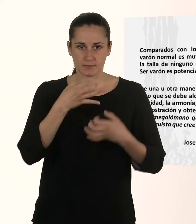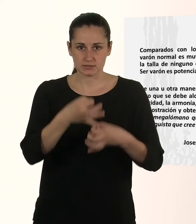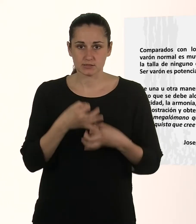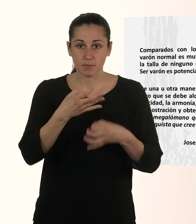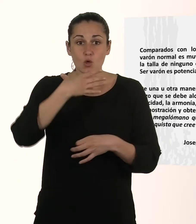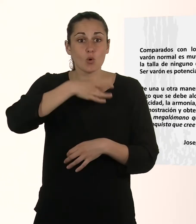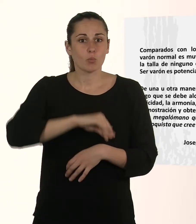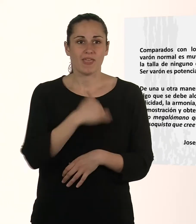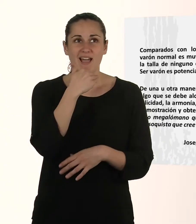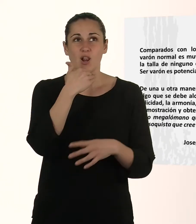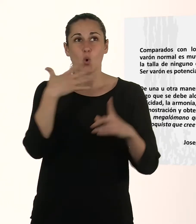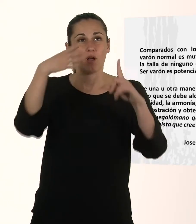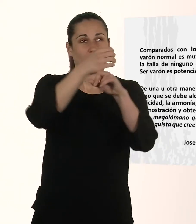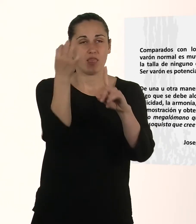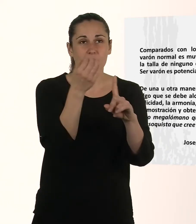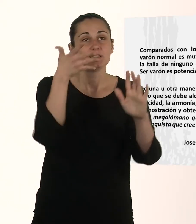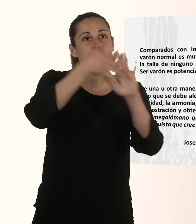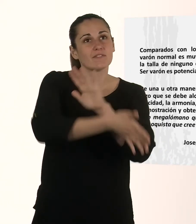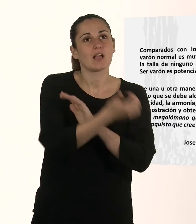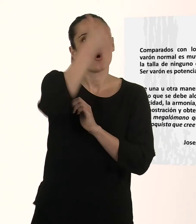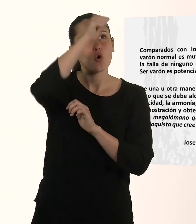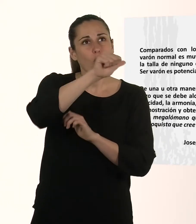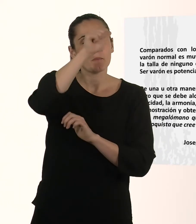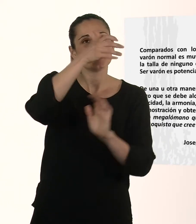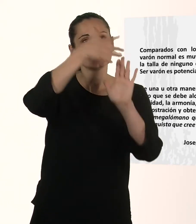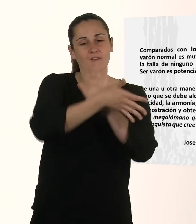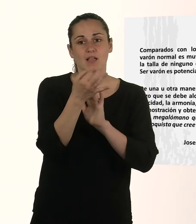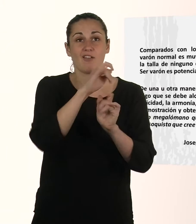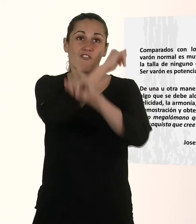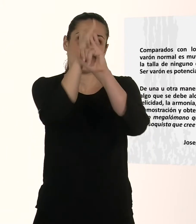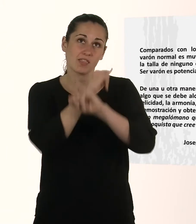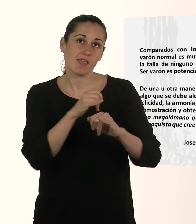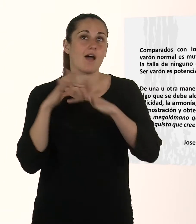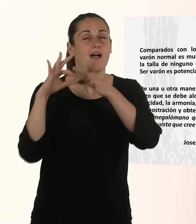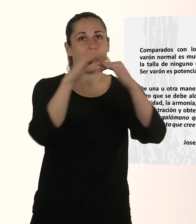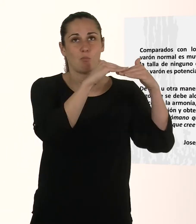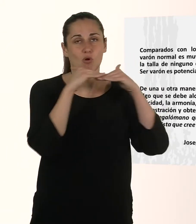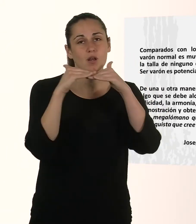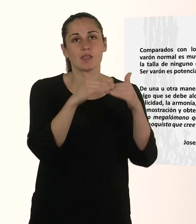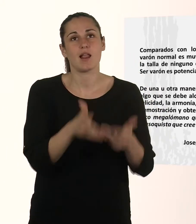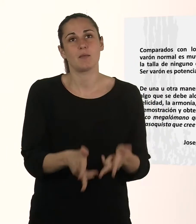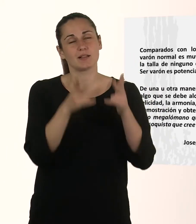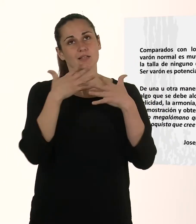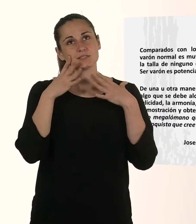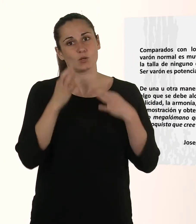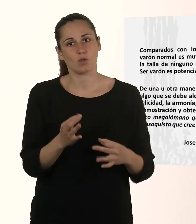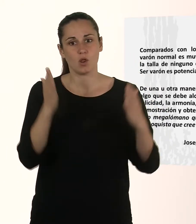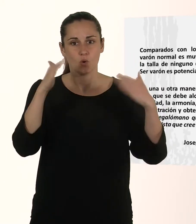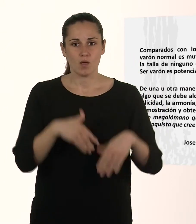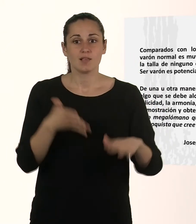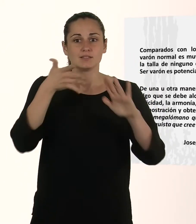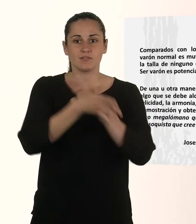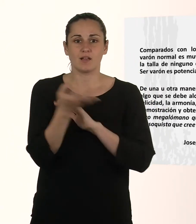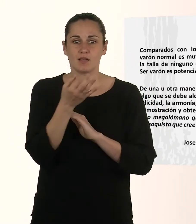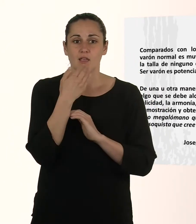que se debe alcanzar, ser varón remite antes que a la felicidad, la armonía, el goce, la libertad o la seguridad, a la demostración